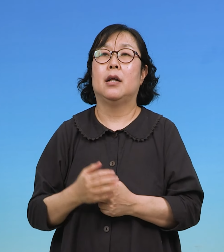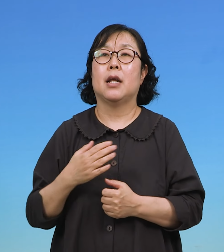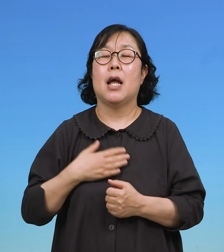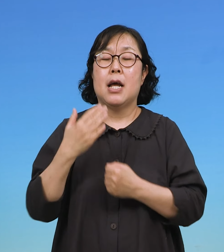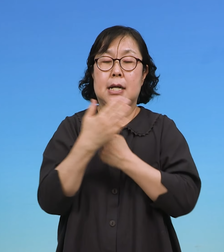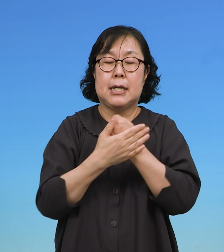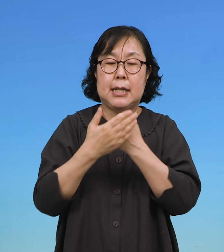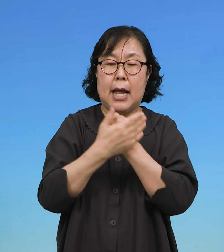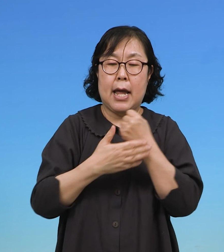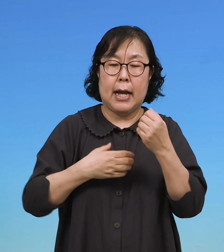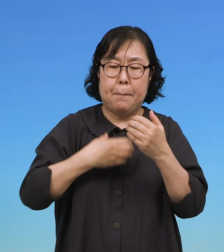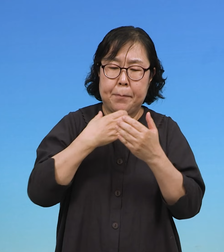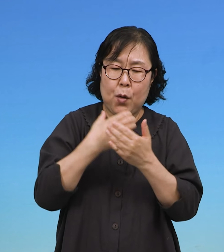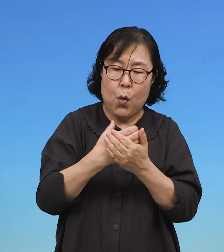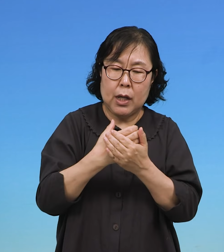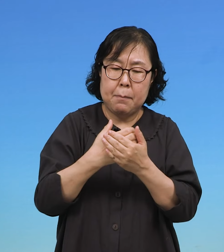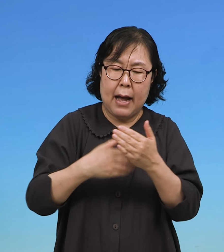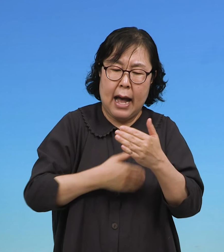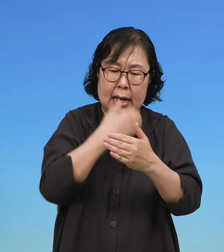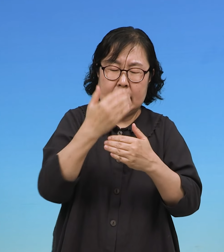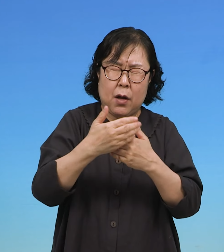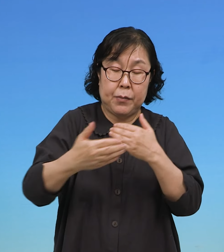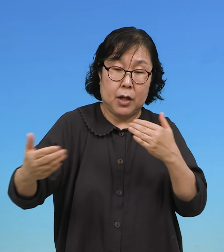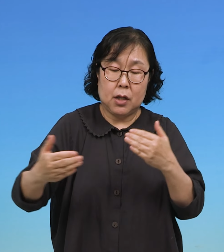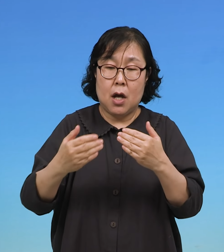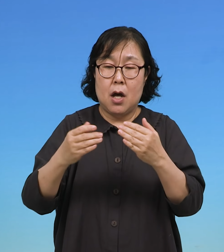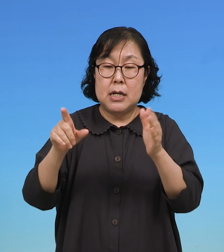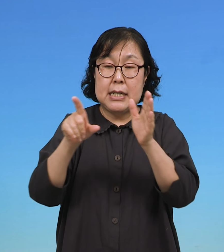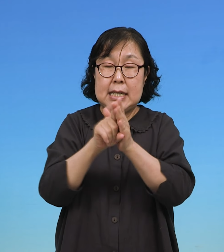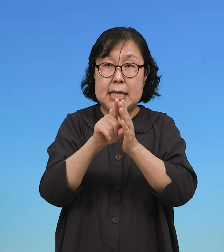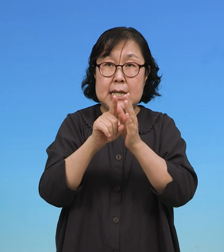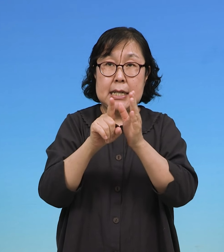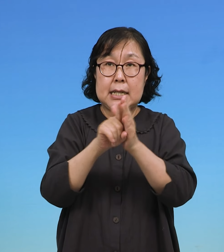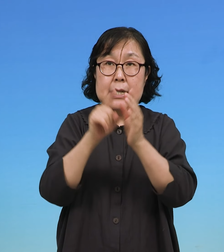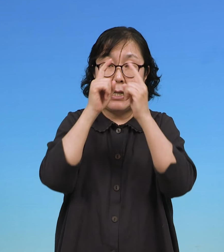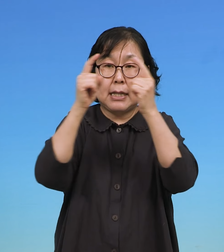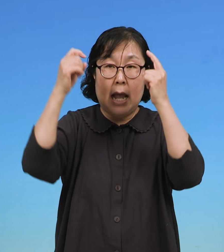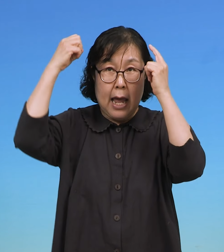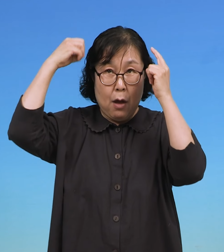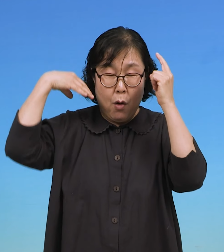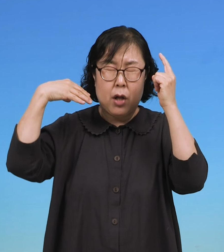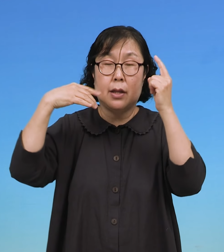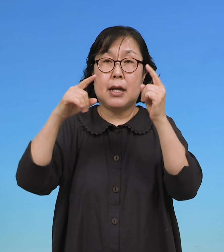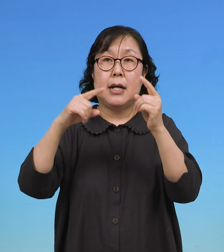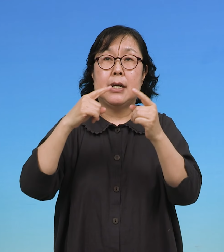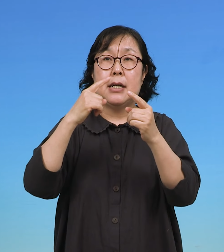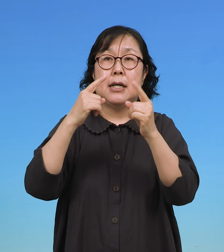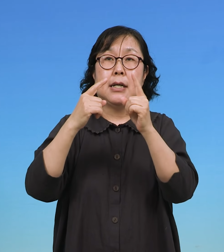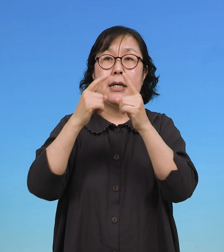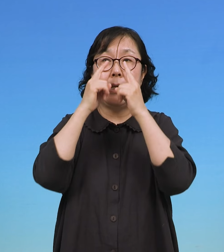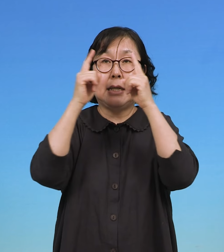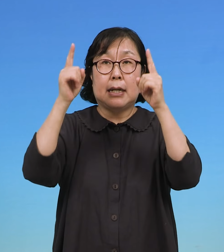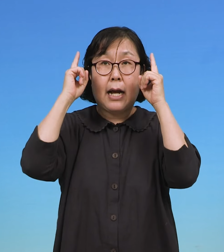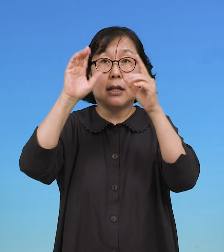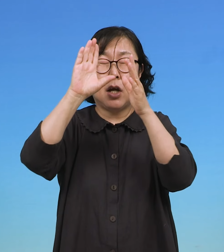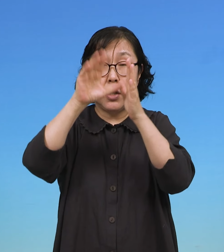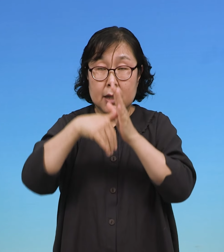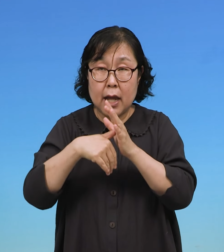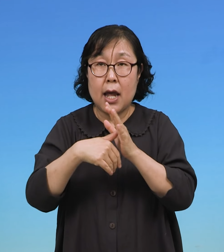감격이 가장 넘쳤던 신학교 1학년 때 온 세상이 너무 아름다운 거예요. 그때